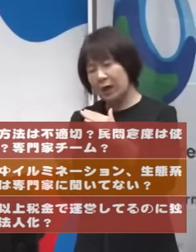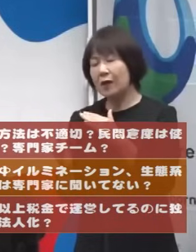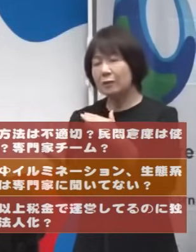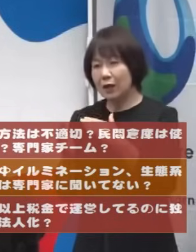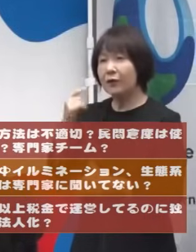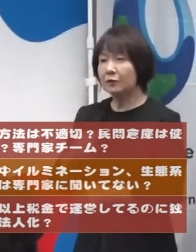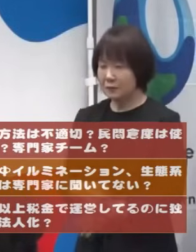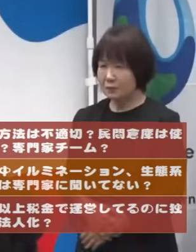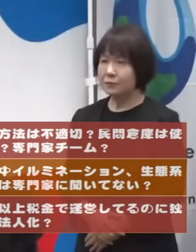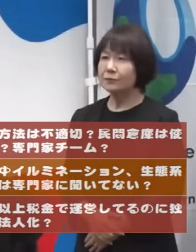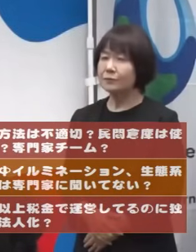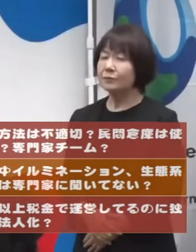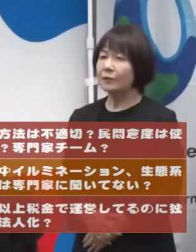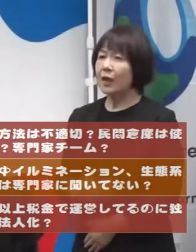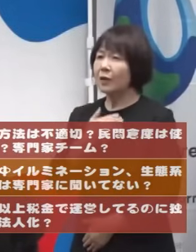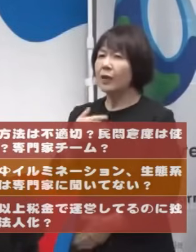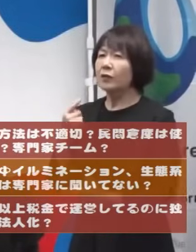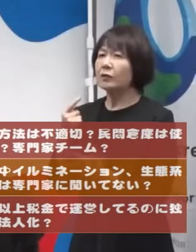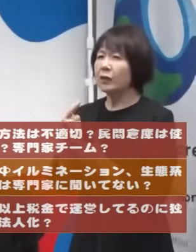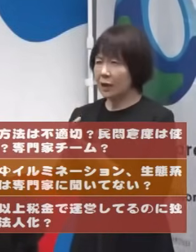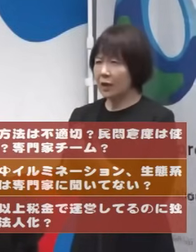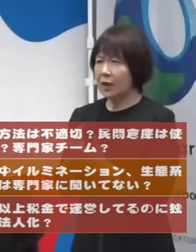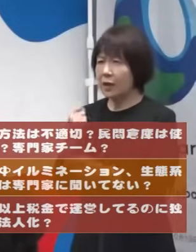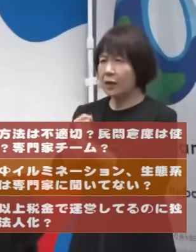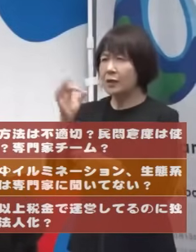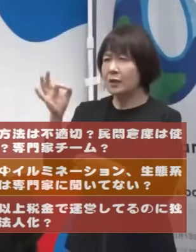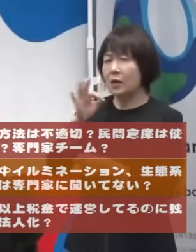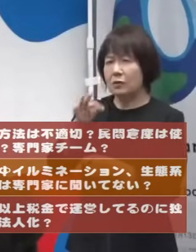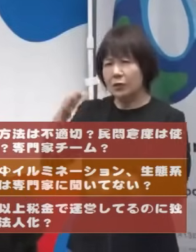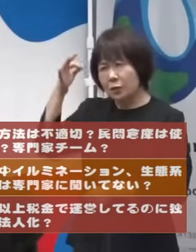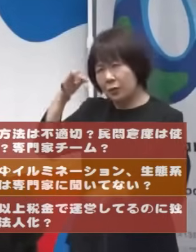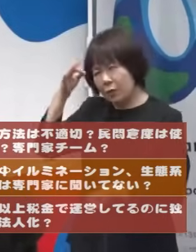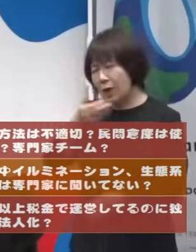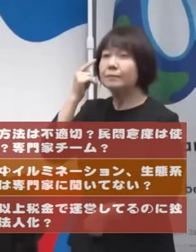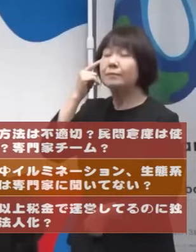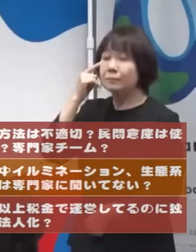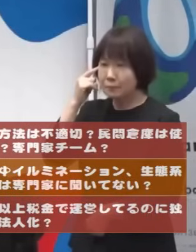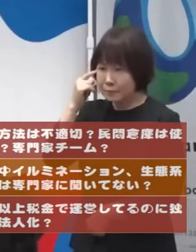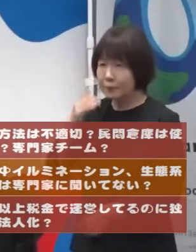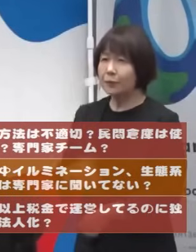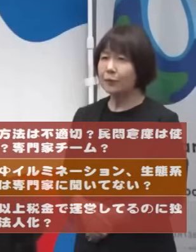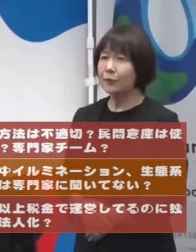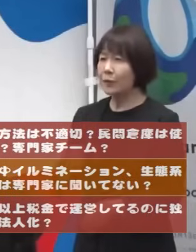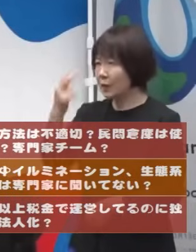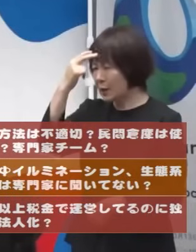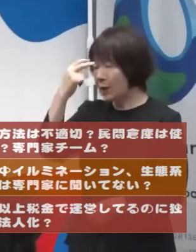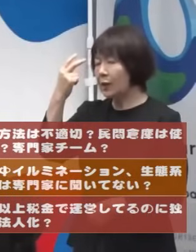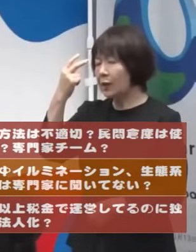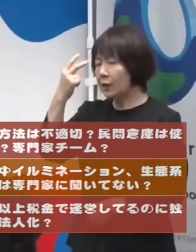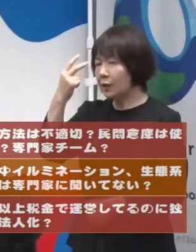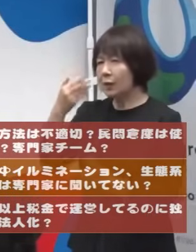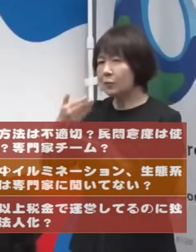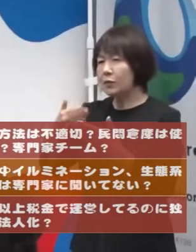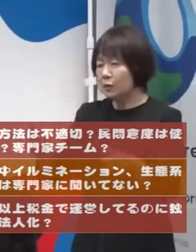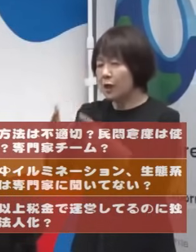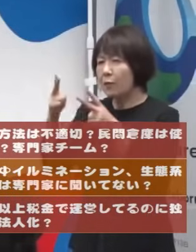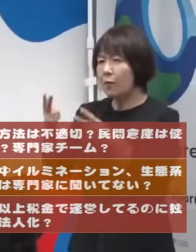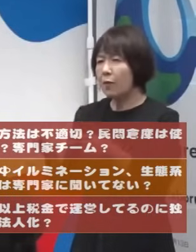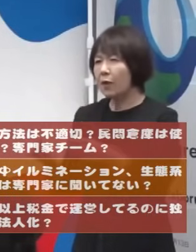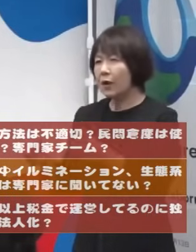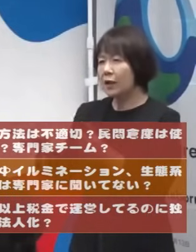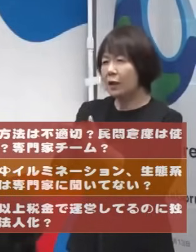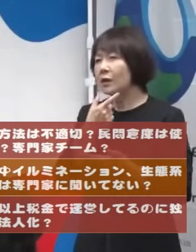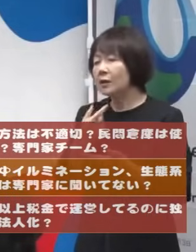ないかなと僕は思っています。できるだけやっぱりこれ作品の評価が重要だと思うんですよ。やっぱその美術の専門家に入ってもらいたい